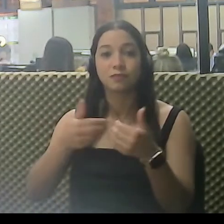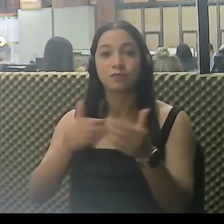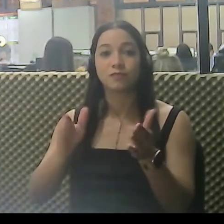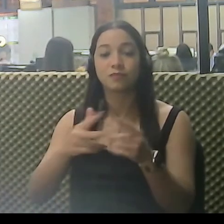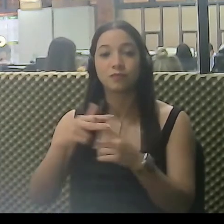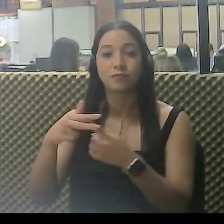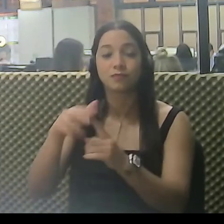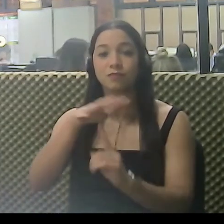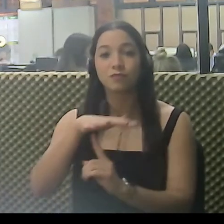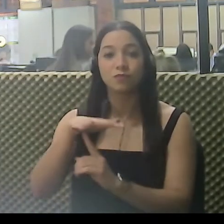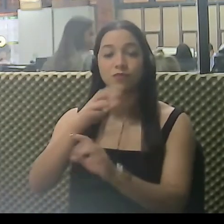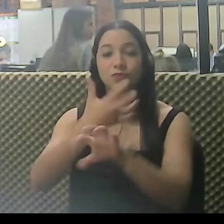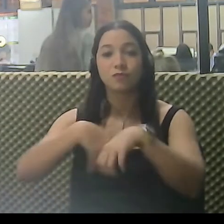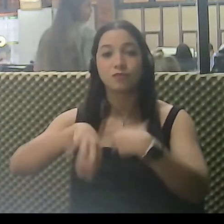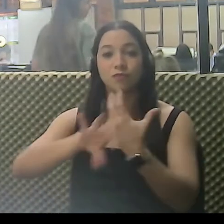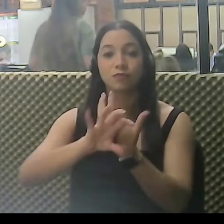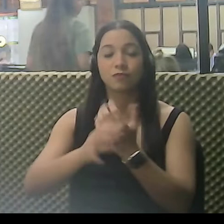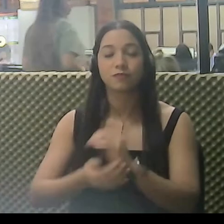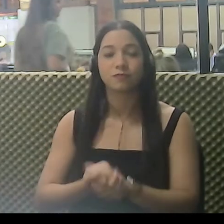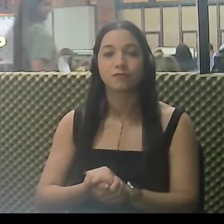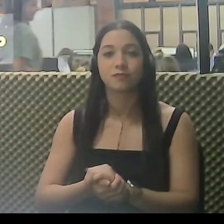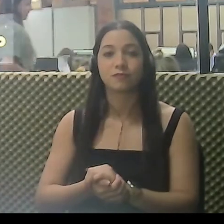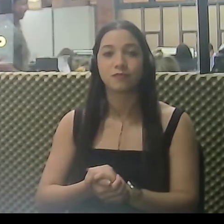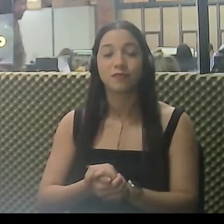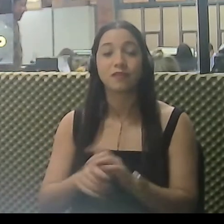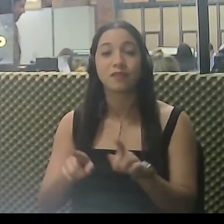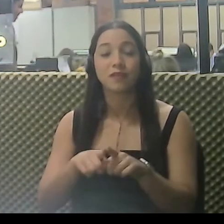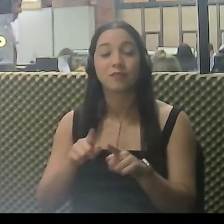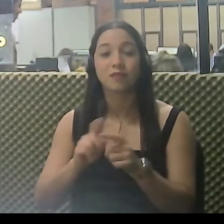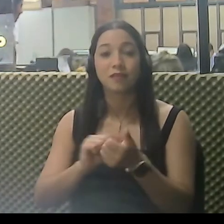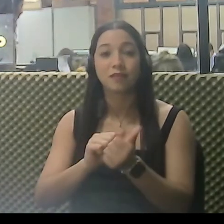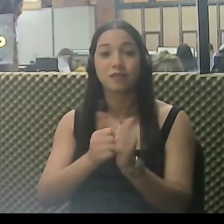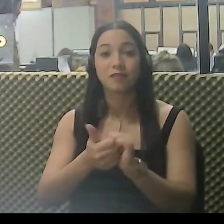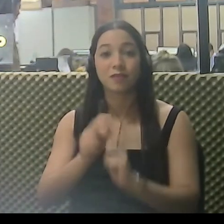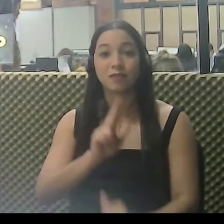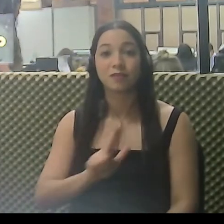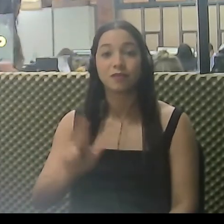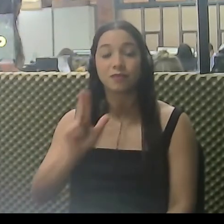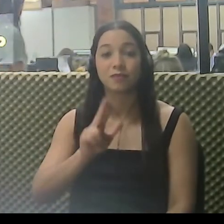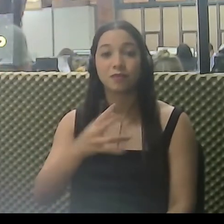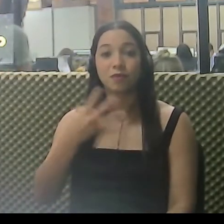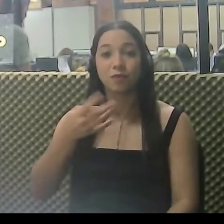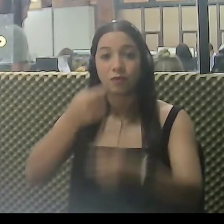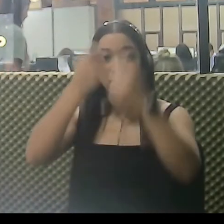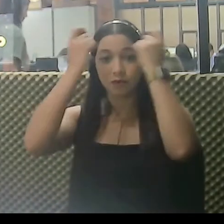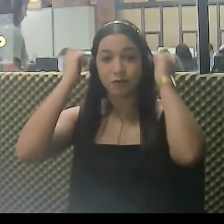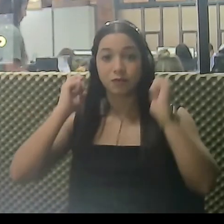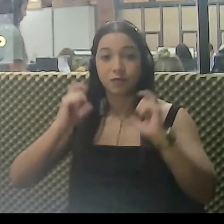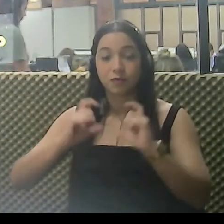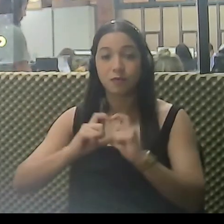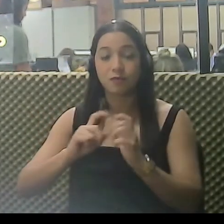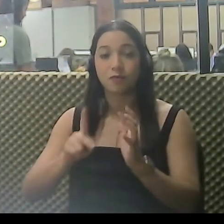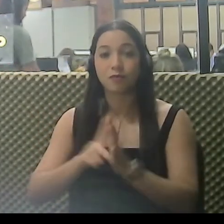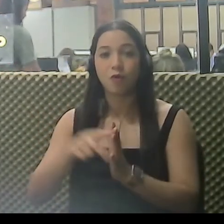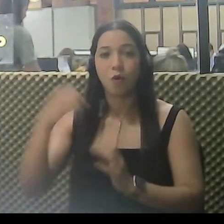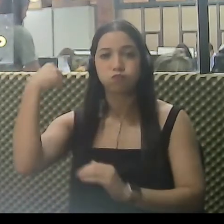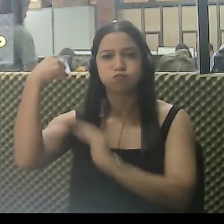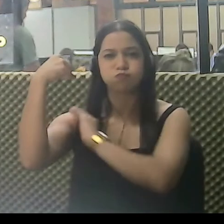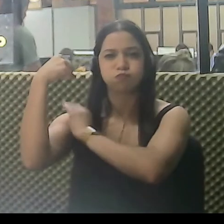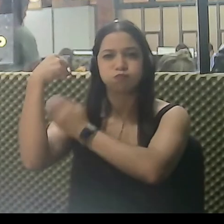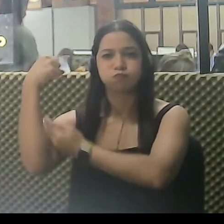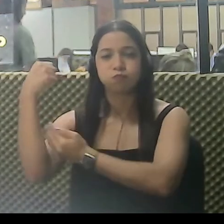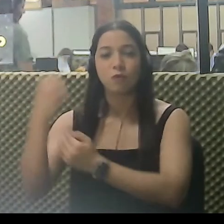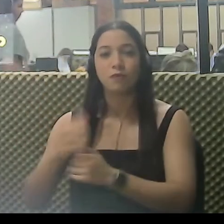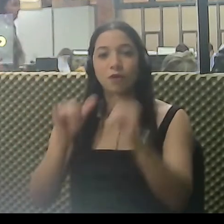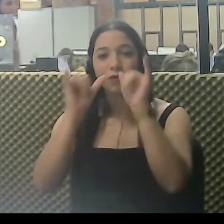oficinas ambientais. E ainda, atletas de Uberlândia conquistam 4 medalhas no meeting de halterofilismo.